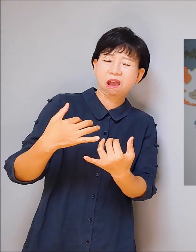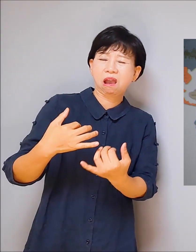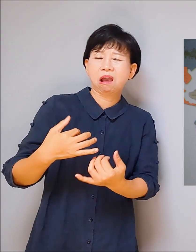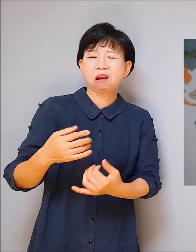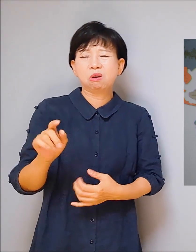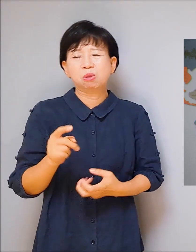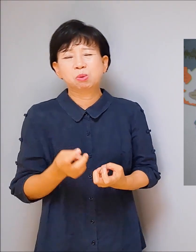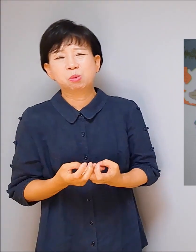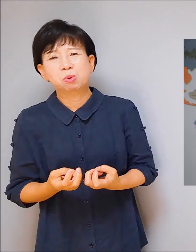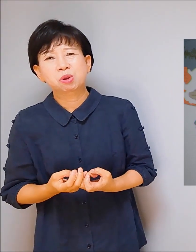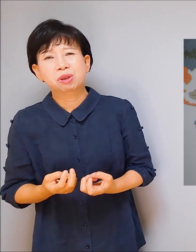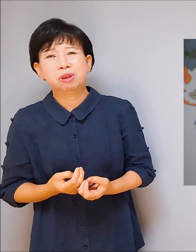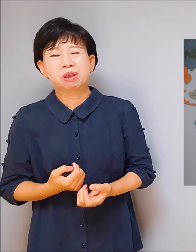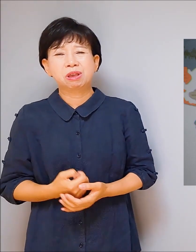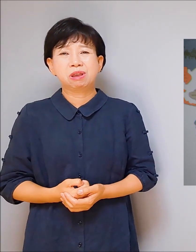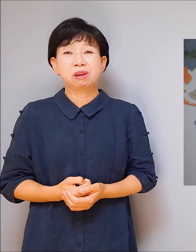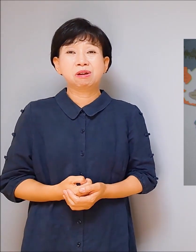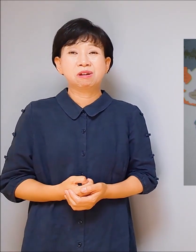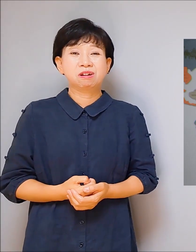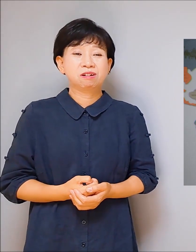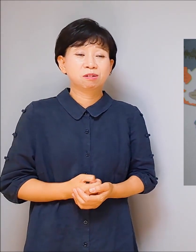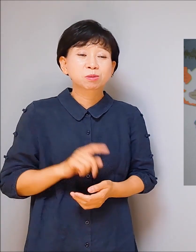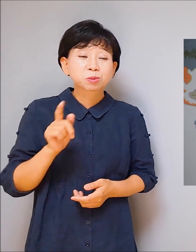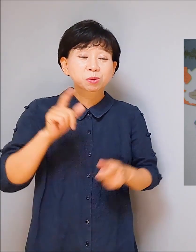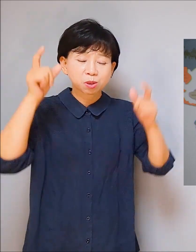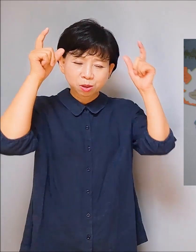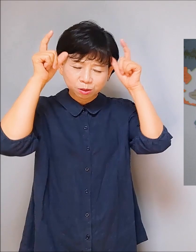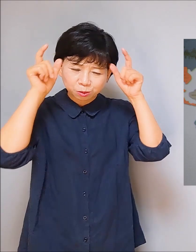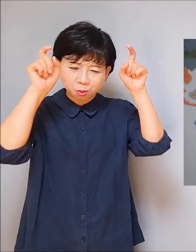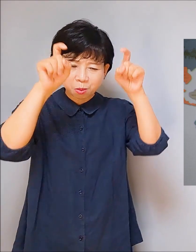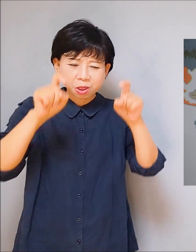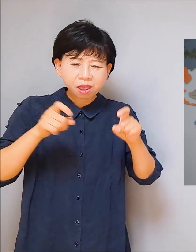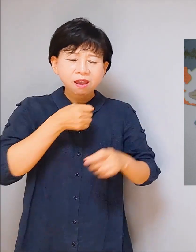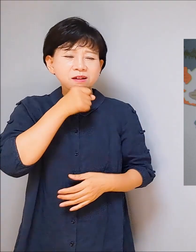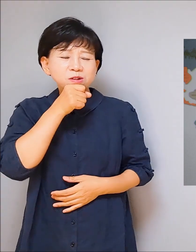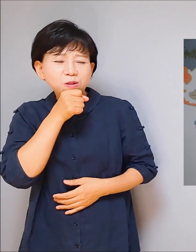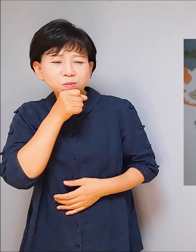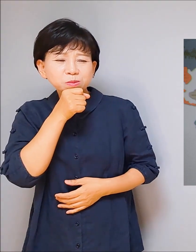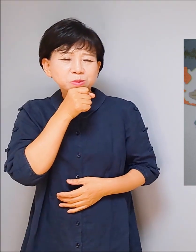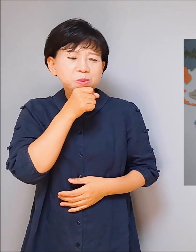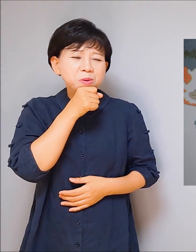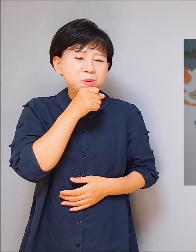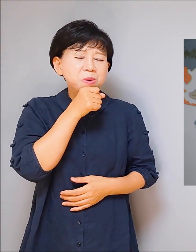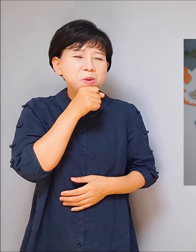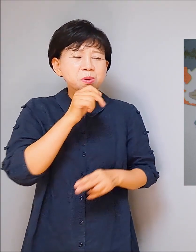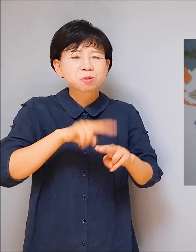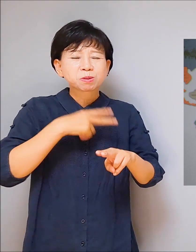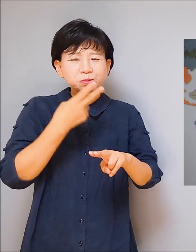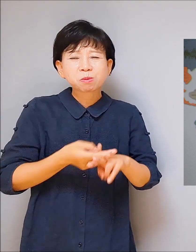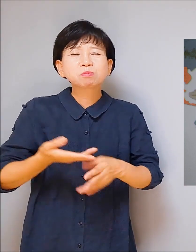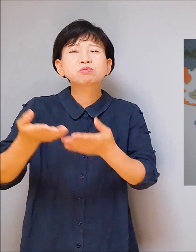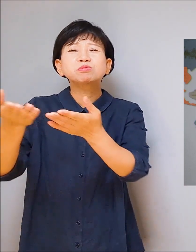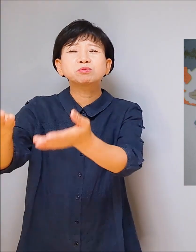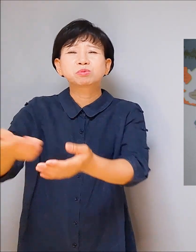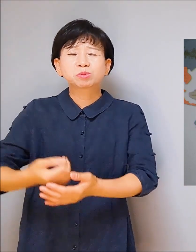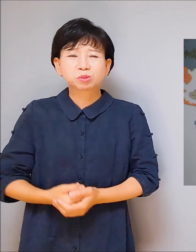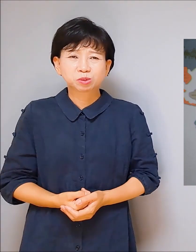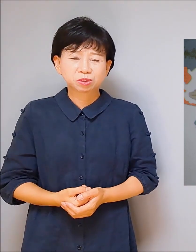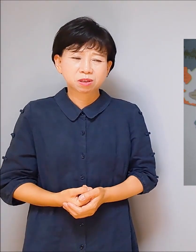보냈는데 그래도 마음이 영 석연치 않고 두렵기만 합니다. 잊을 수 없는 밤을